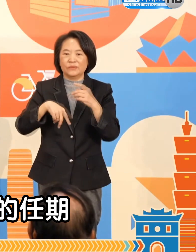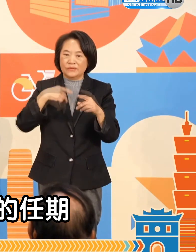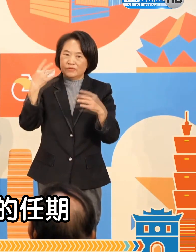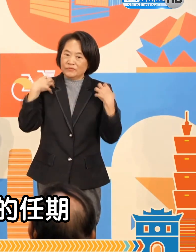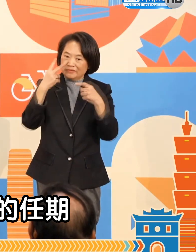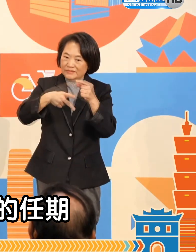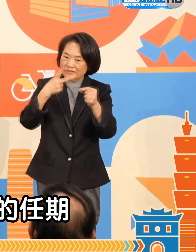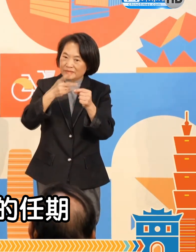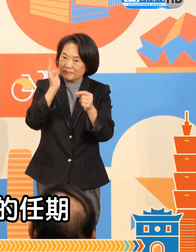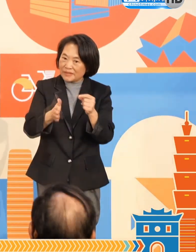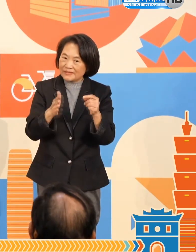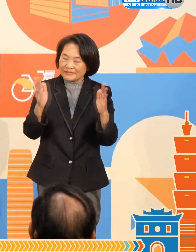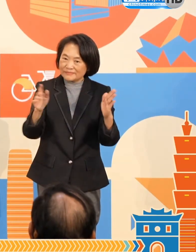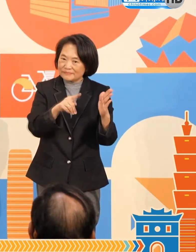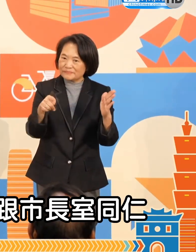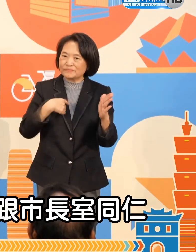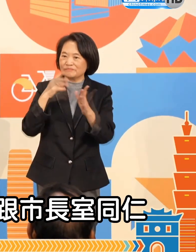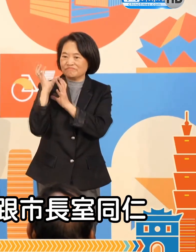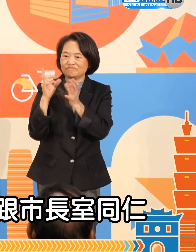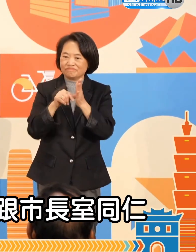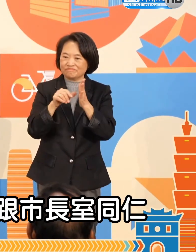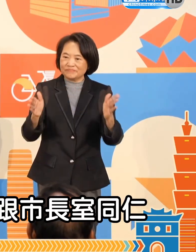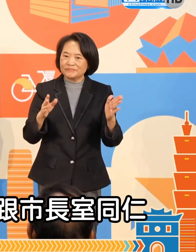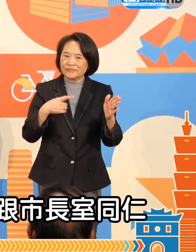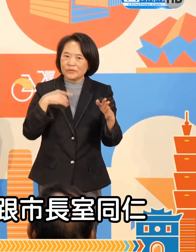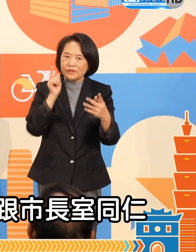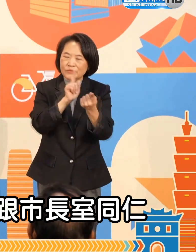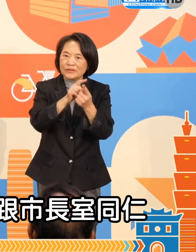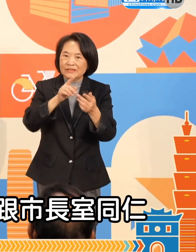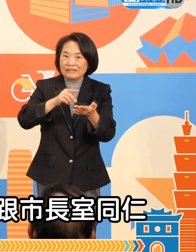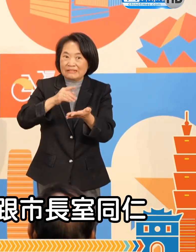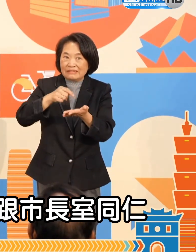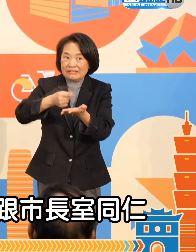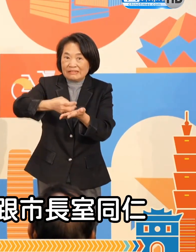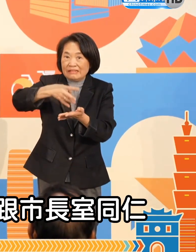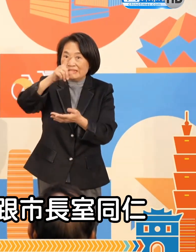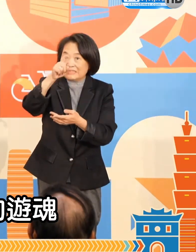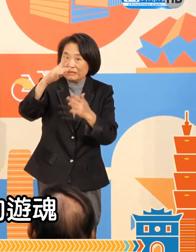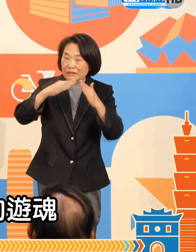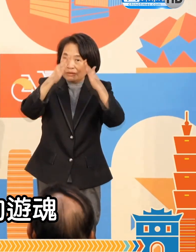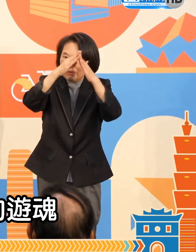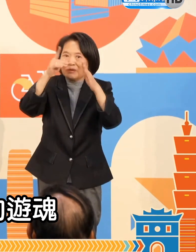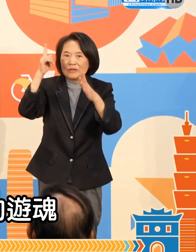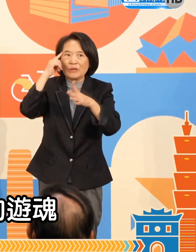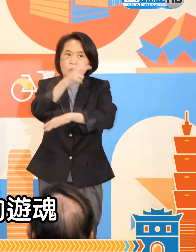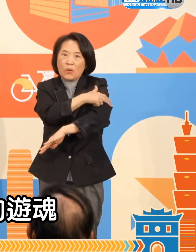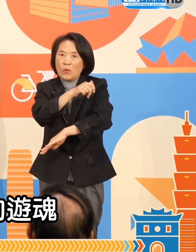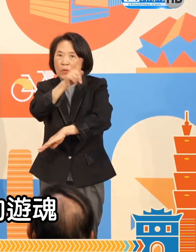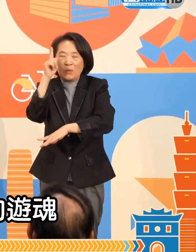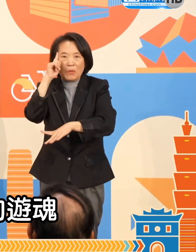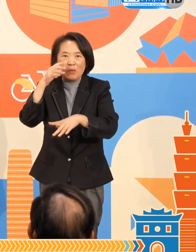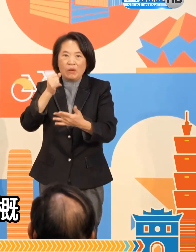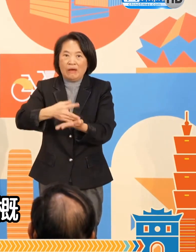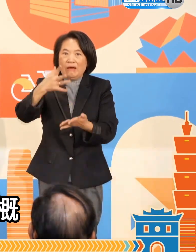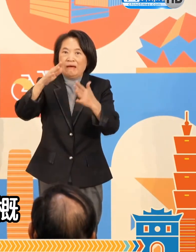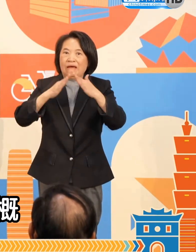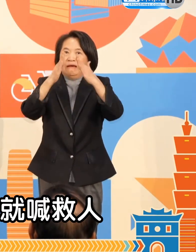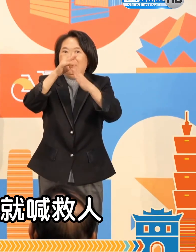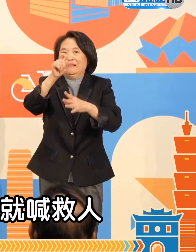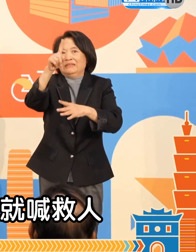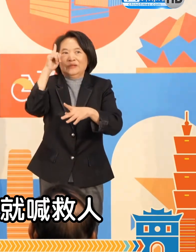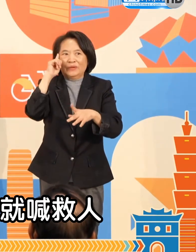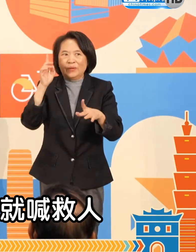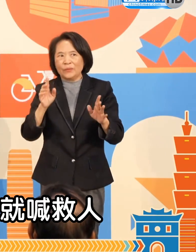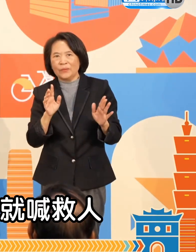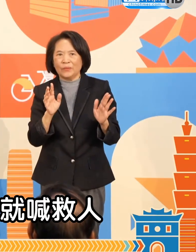的任期哈。我被11楼的警卫大哥跟市长是同仁，戏称为11楼的游魂，因为大概下